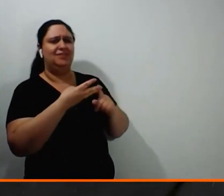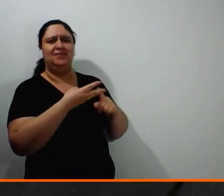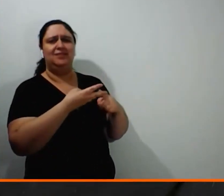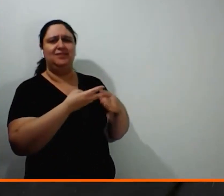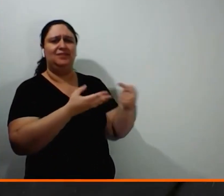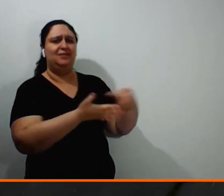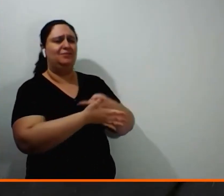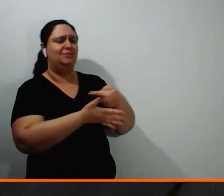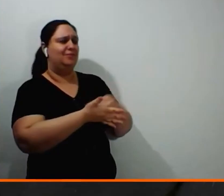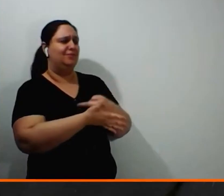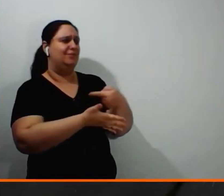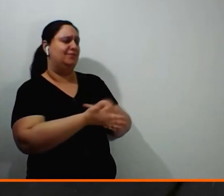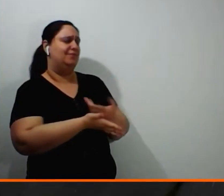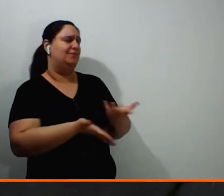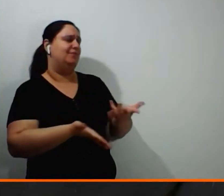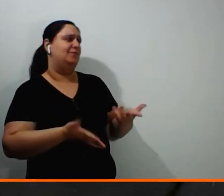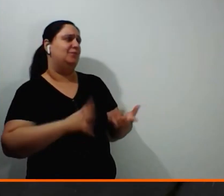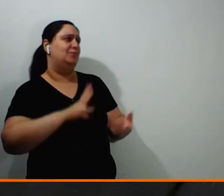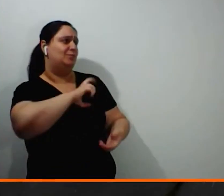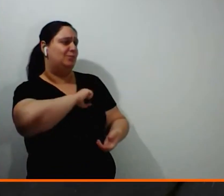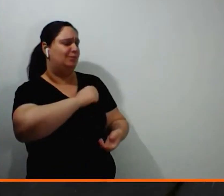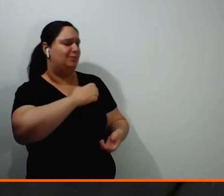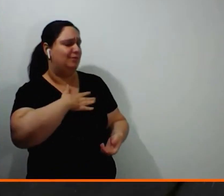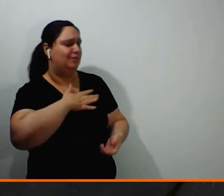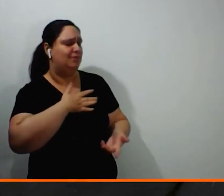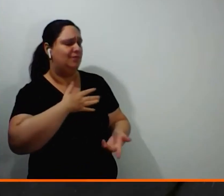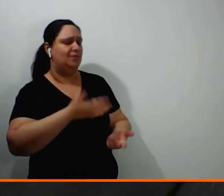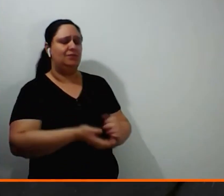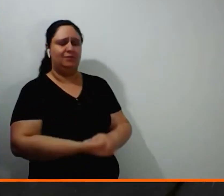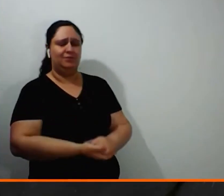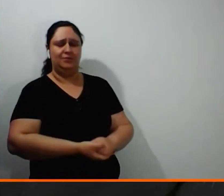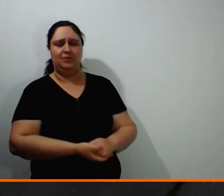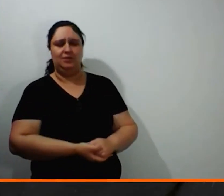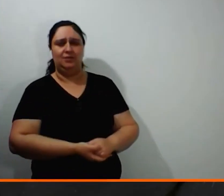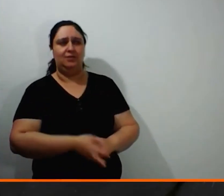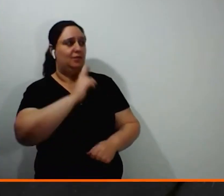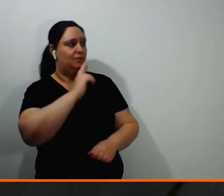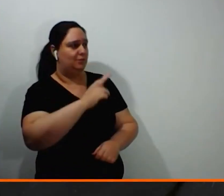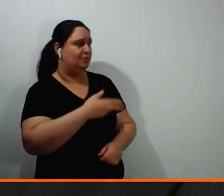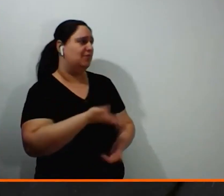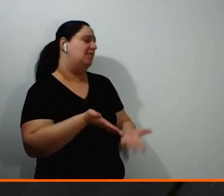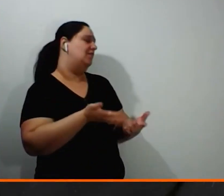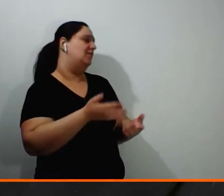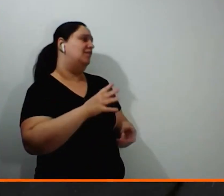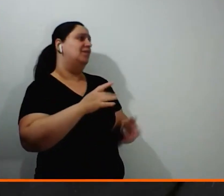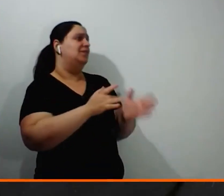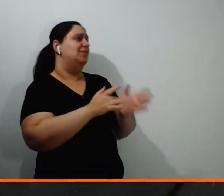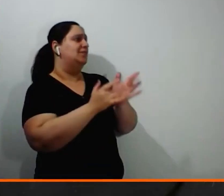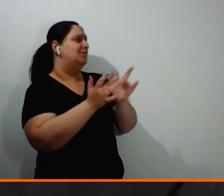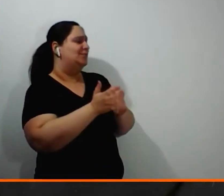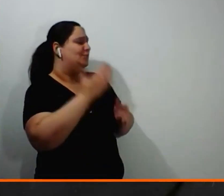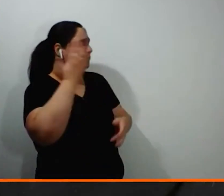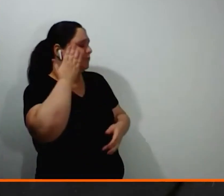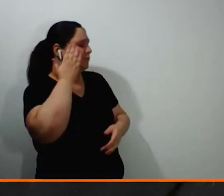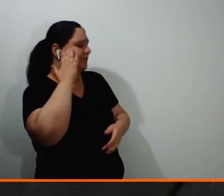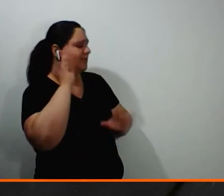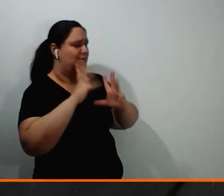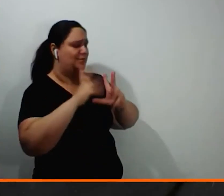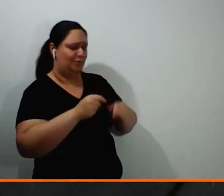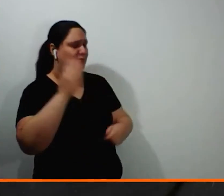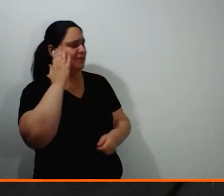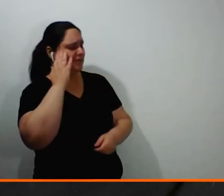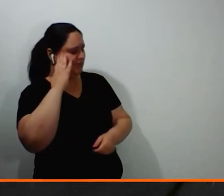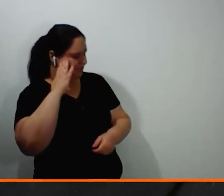amas. E respondeu-lhe: Senhor, tu sabes todas as coisas, tu sabes que te amo. Jesus